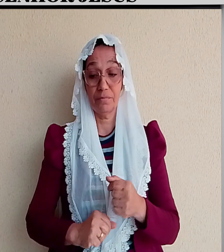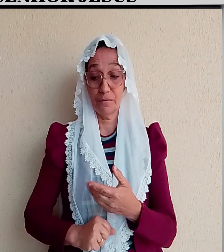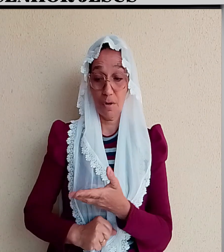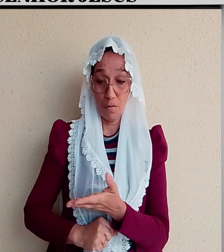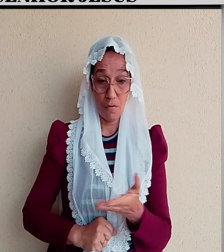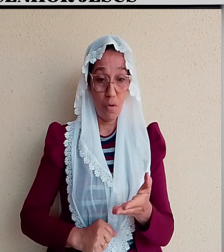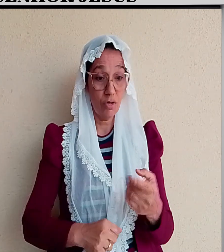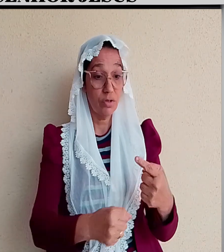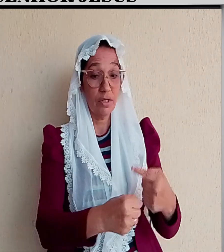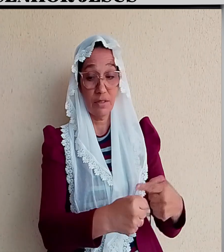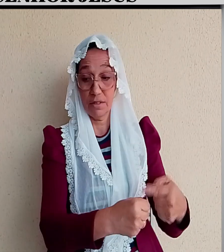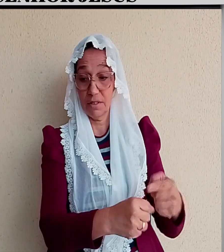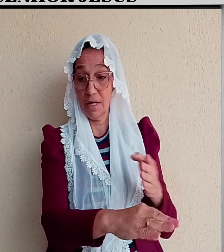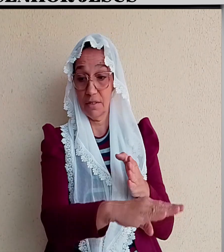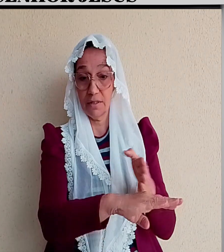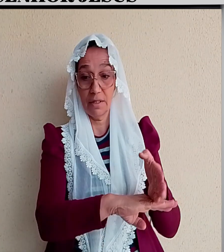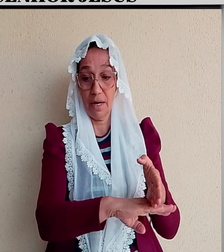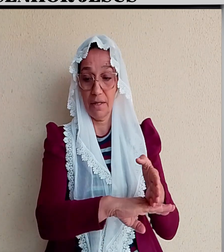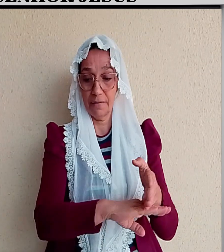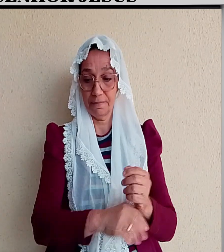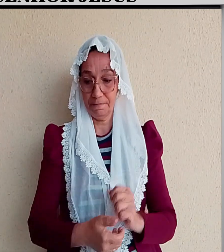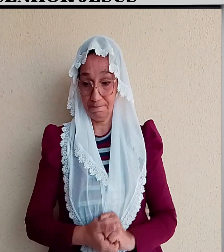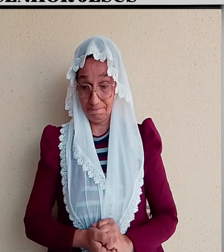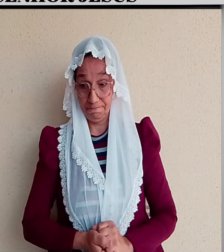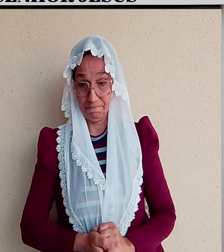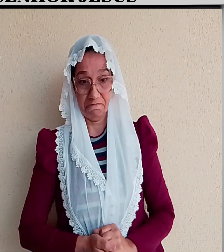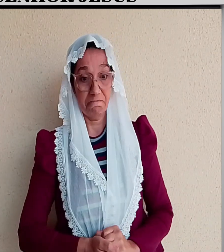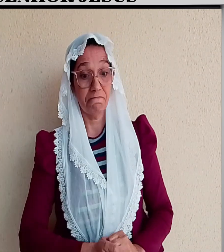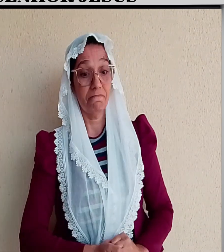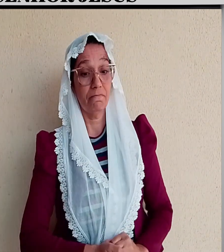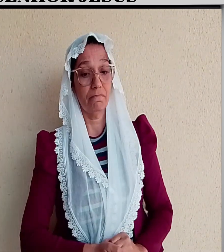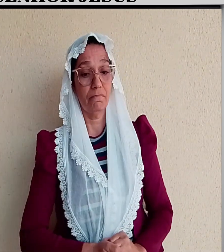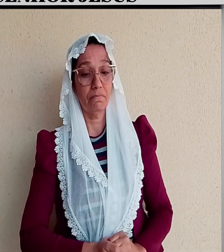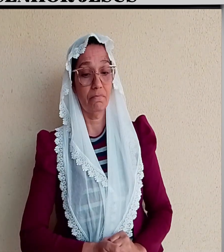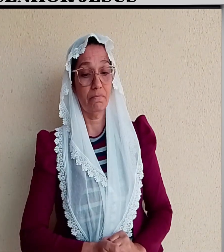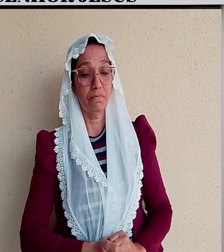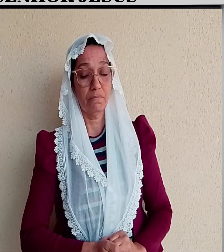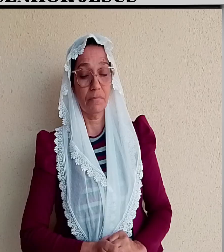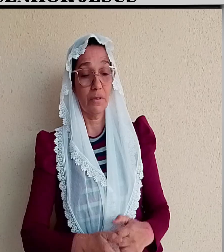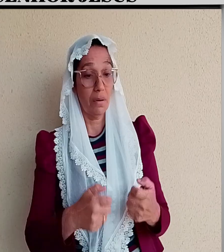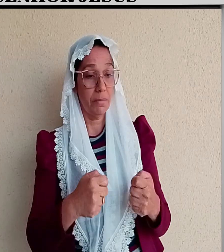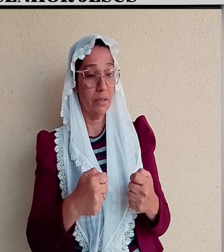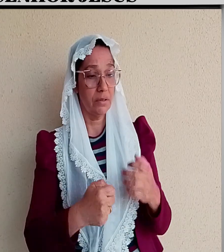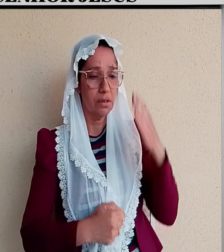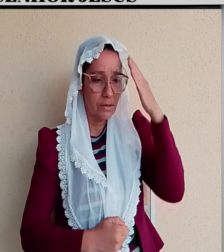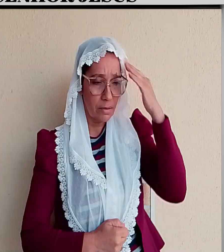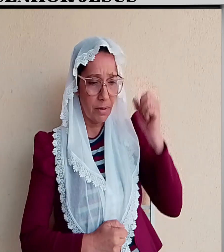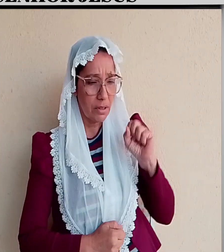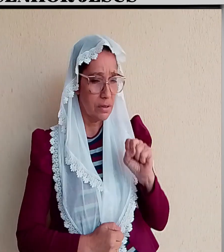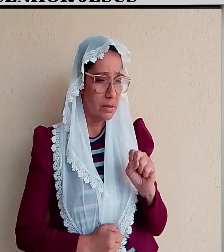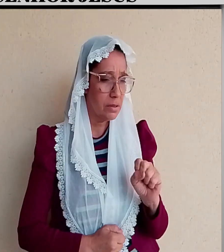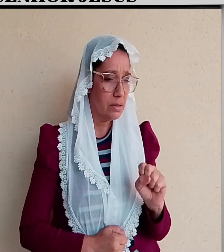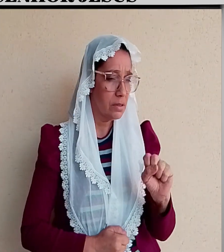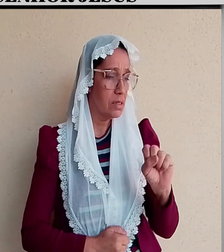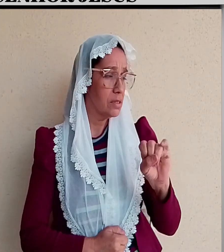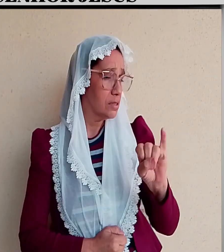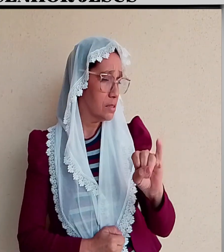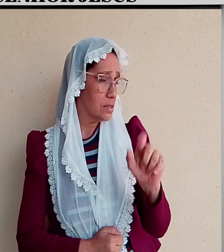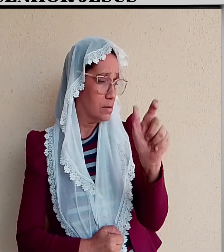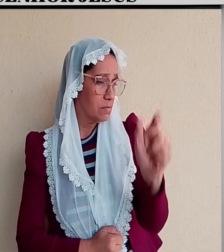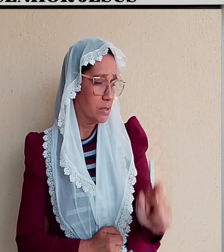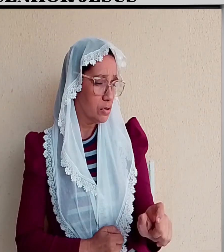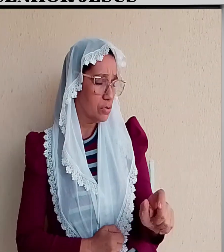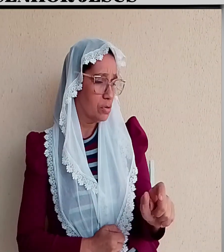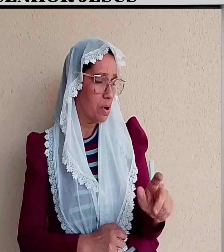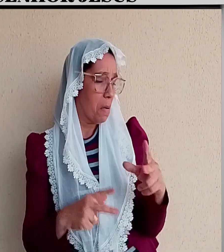que entrardes, procurai saber quem nela seja digno, e hospedai-vos aí até que vos